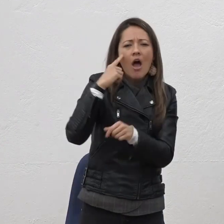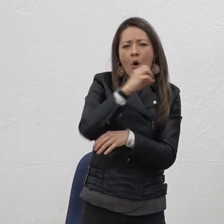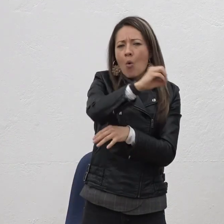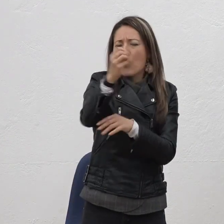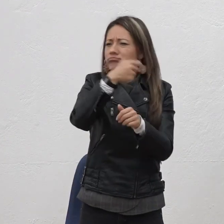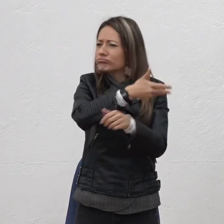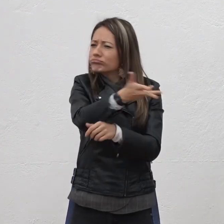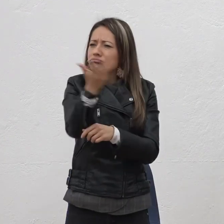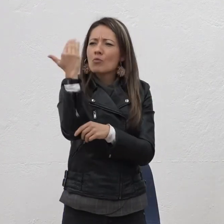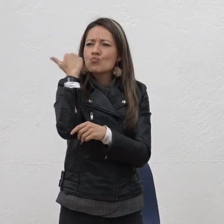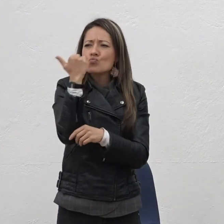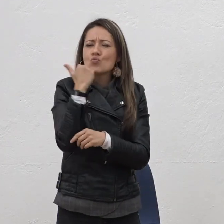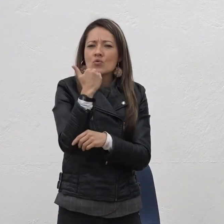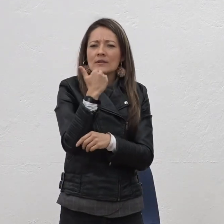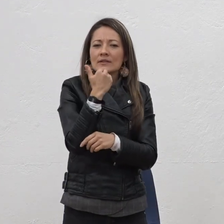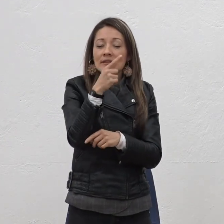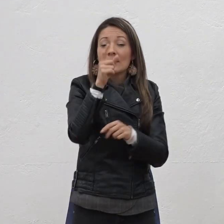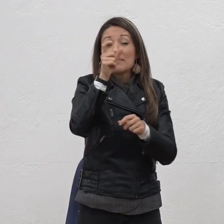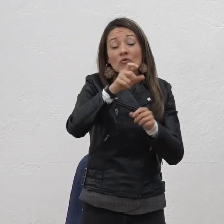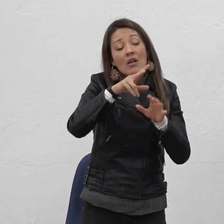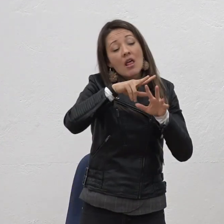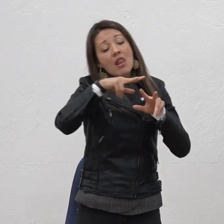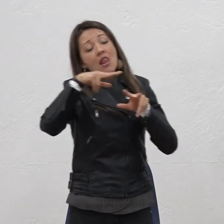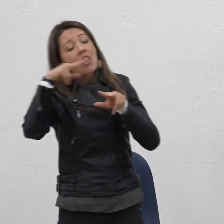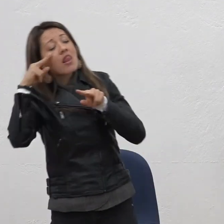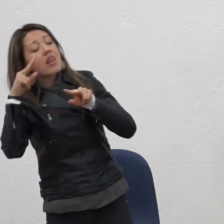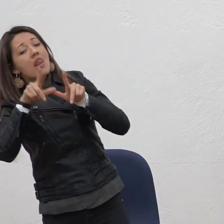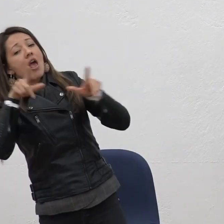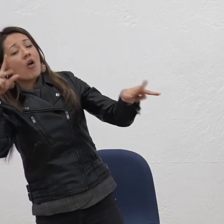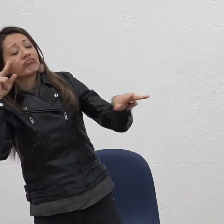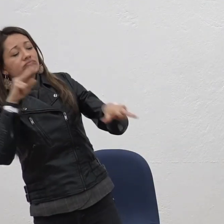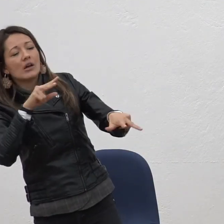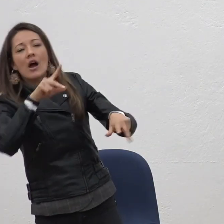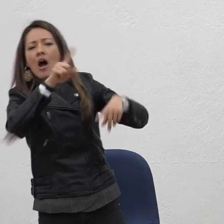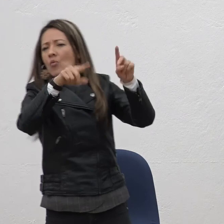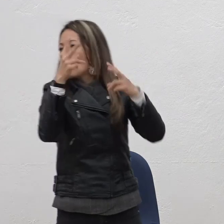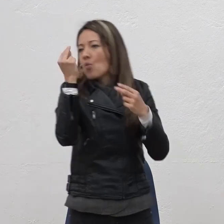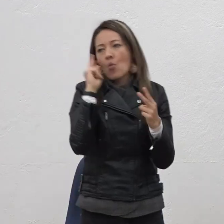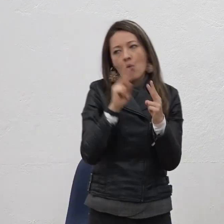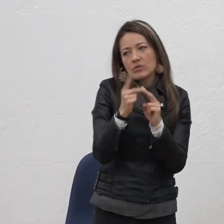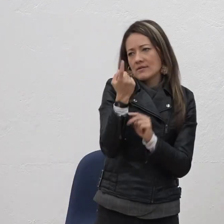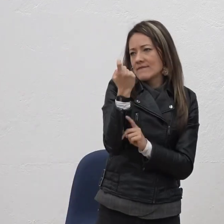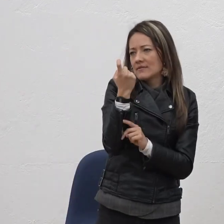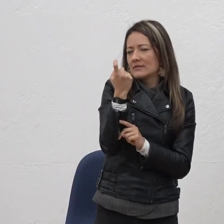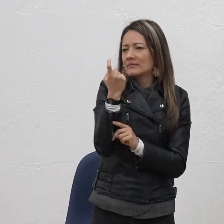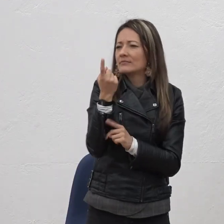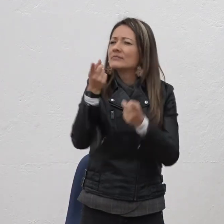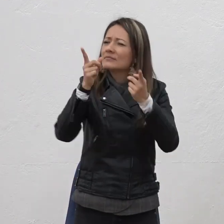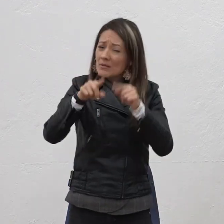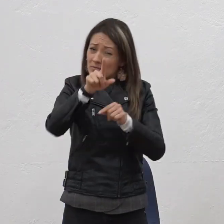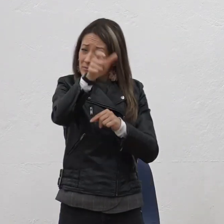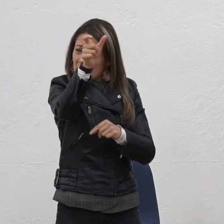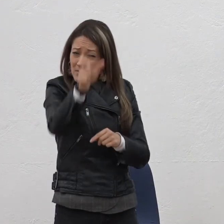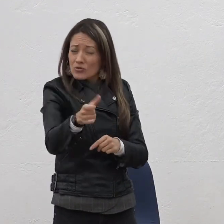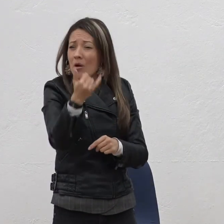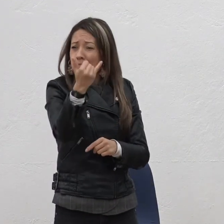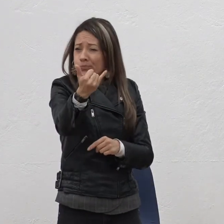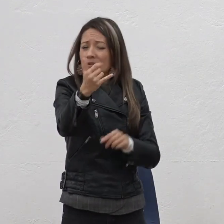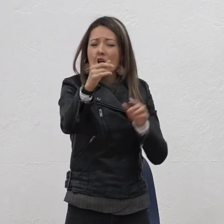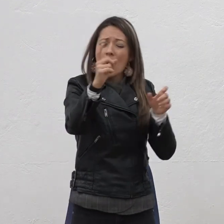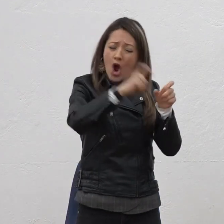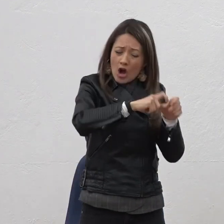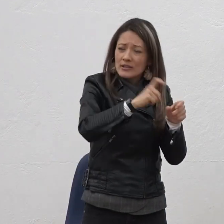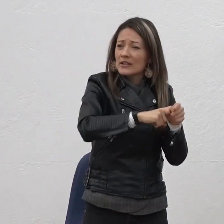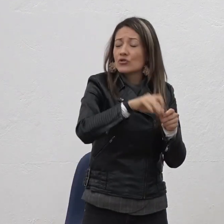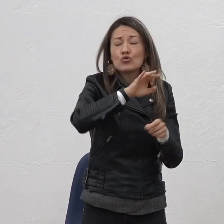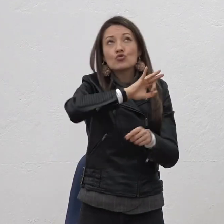mujer, por aquel que mira de lejos, por aquel que no te conoce, por esta persona que está aquí